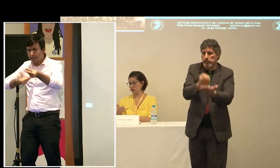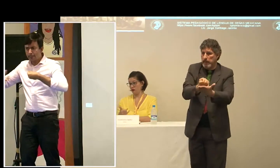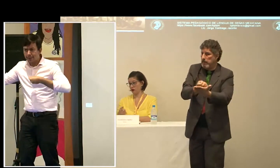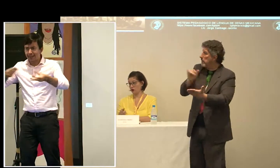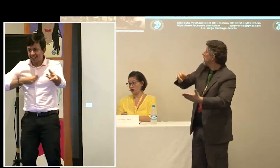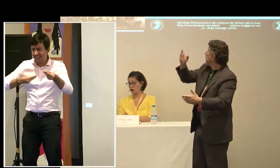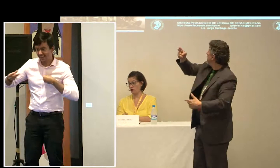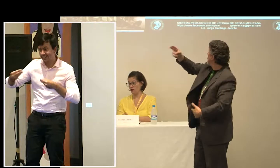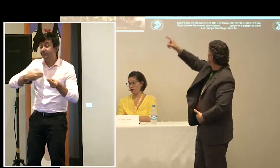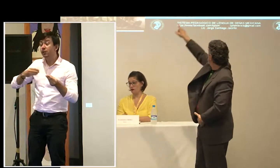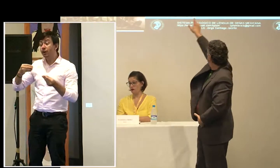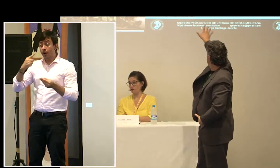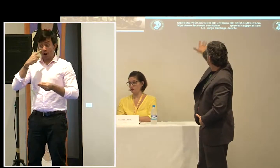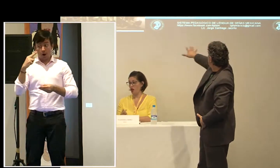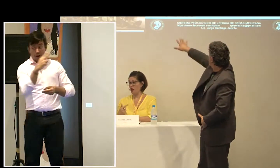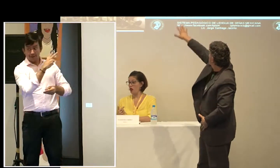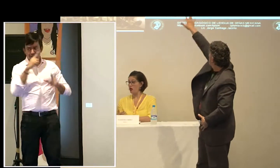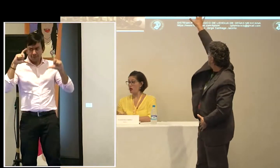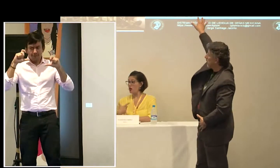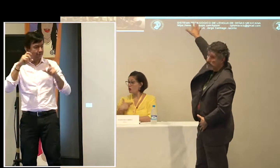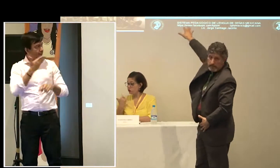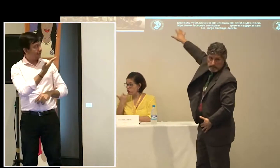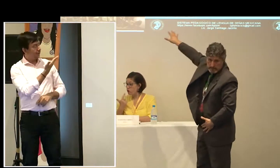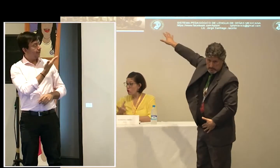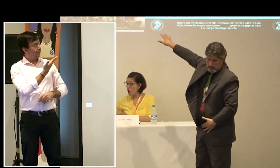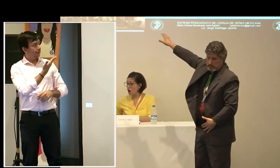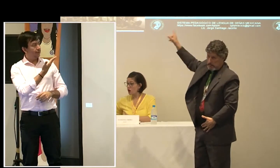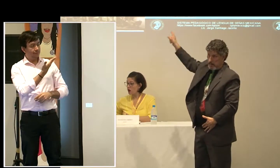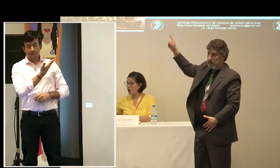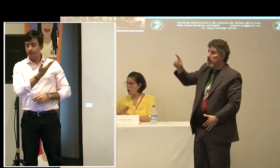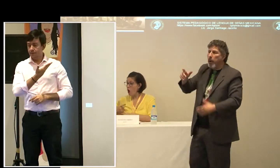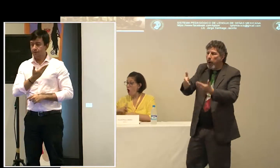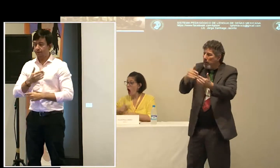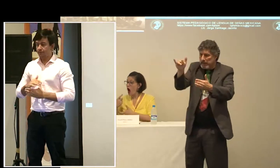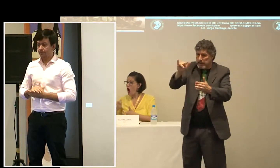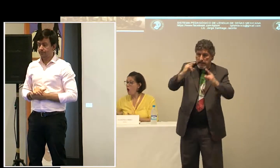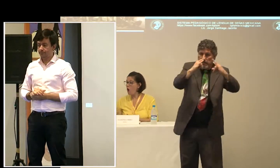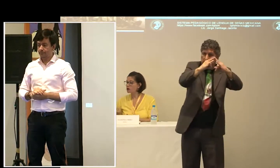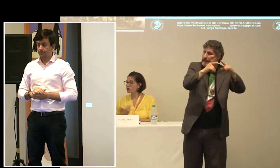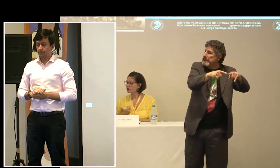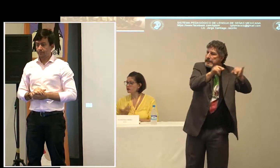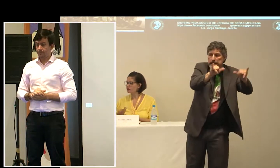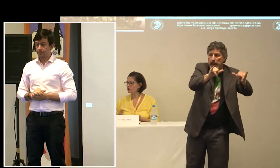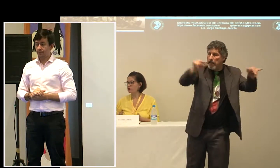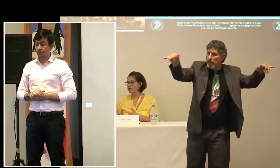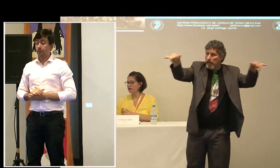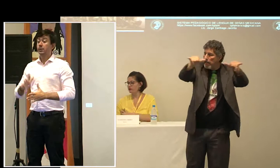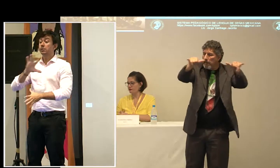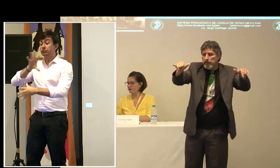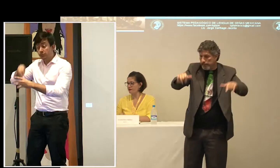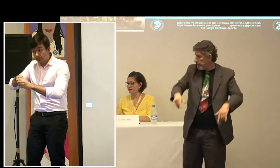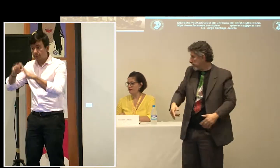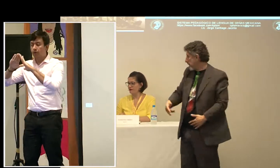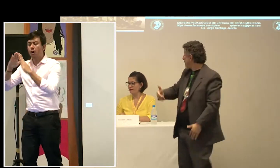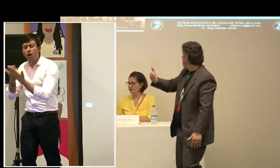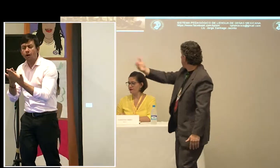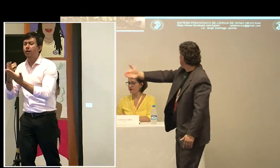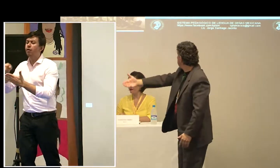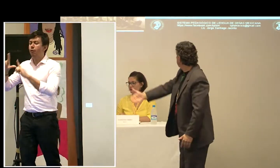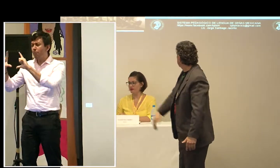amigo, tive alguns contatos com os meus amigos para que eles fossem me repassando. Vejam essas imagens.